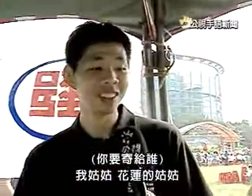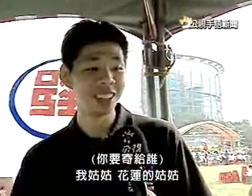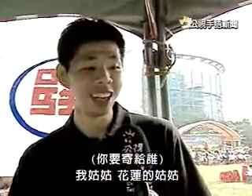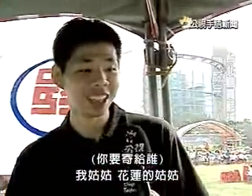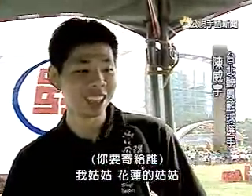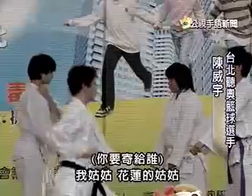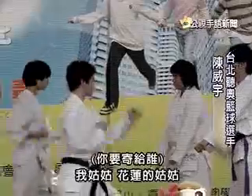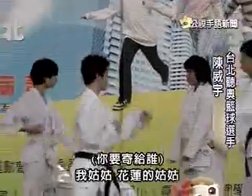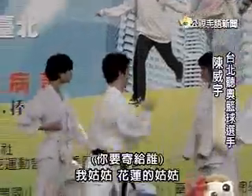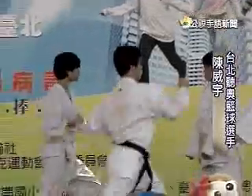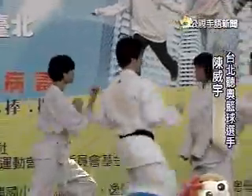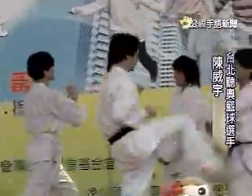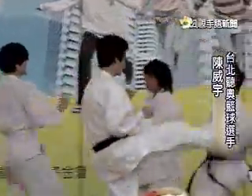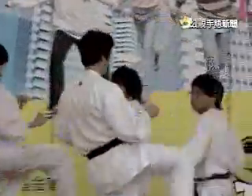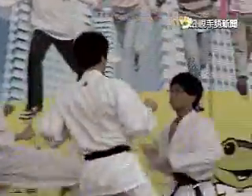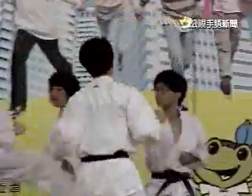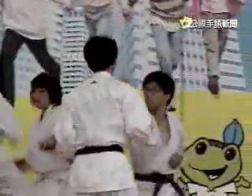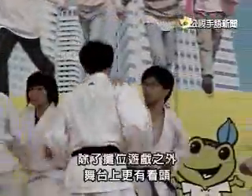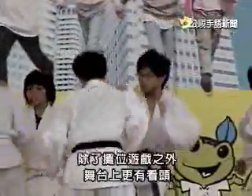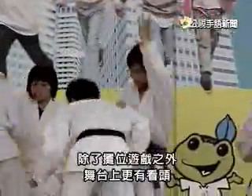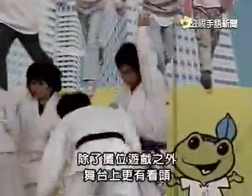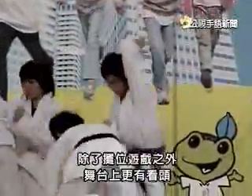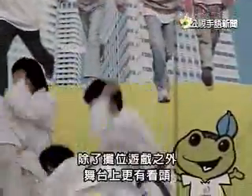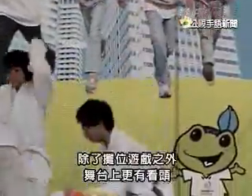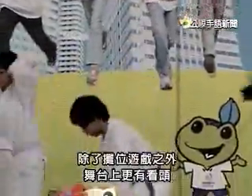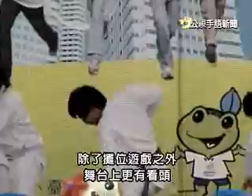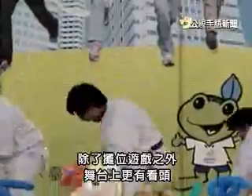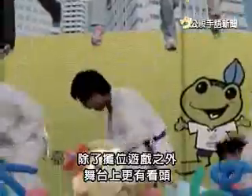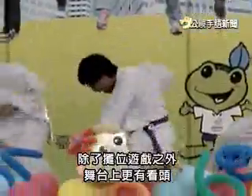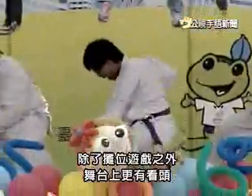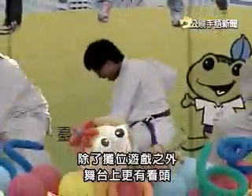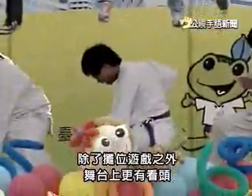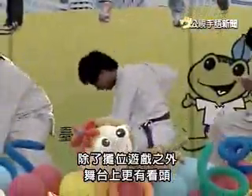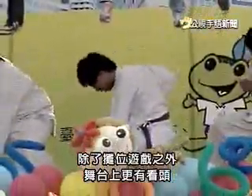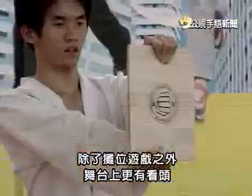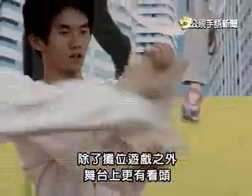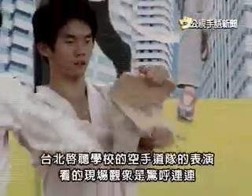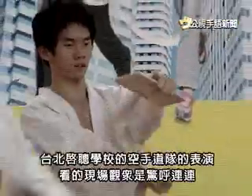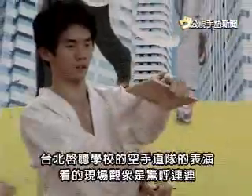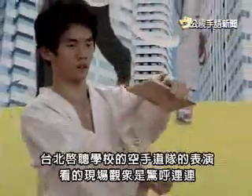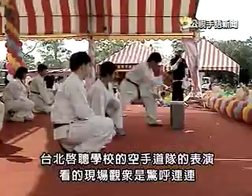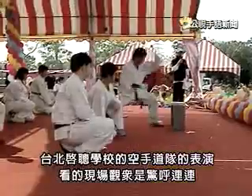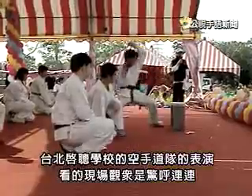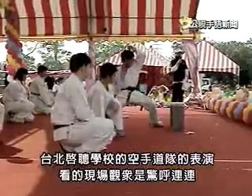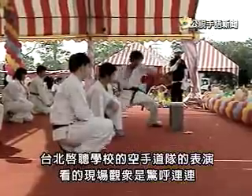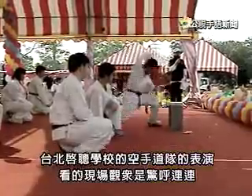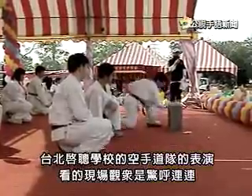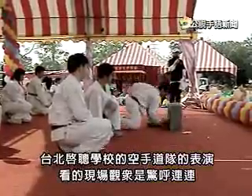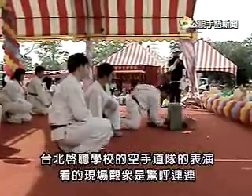的。 除了摊位游戏之外，舞台上更有看头，台北启聪学校的空手道队的表